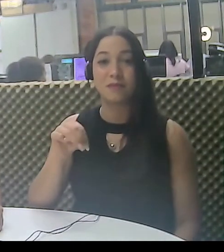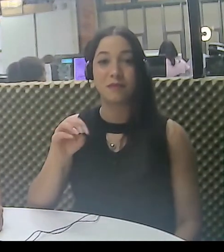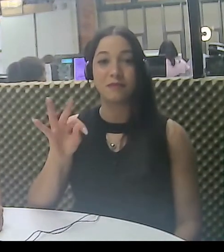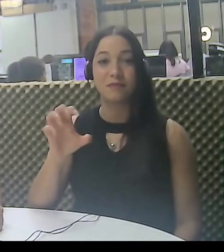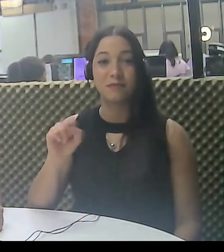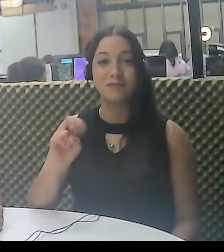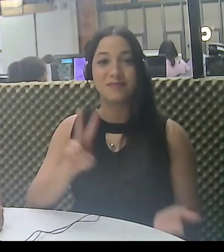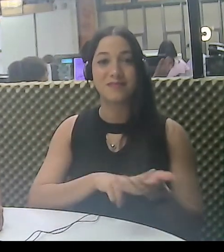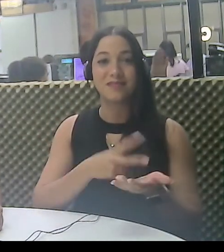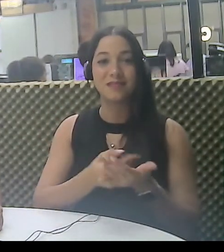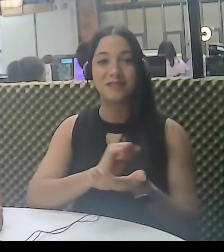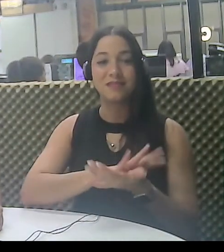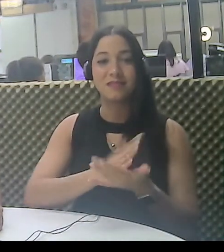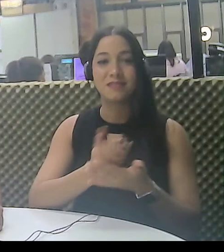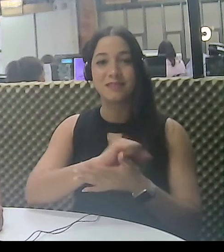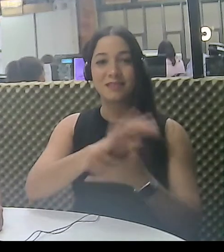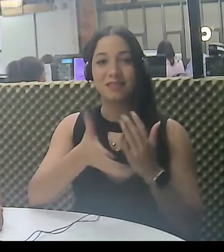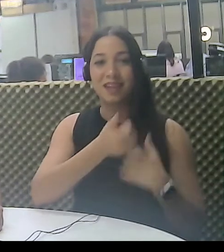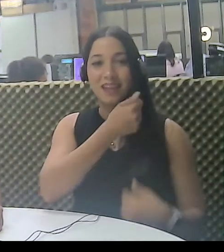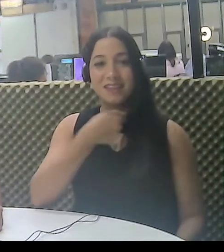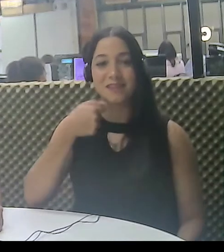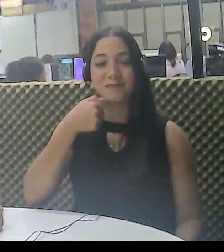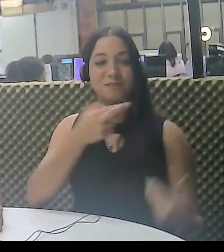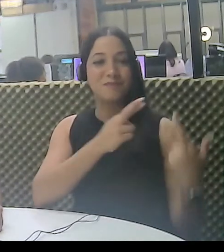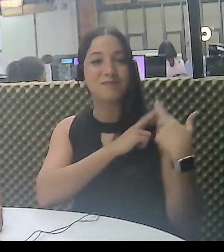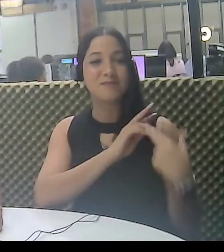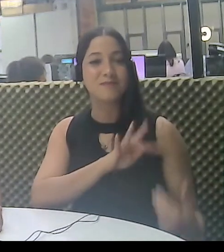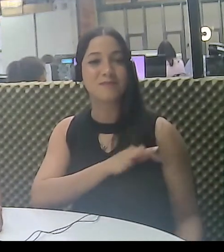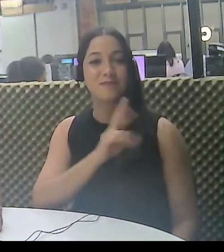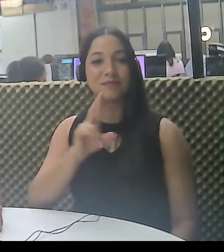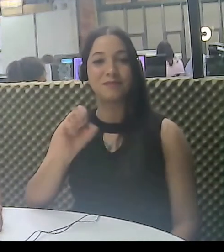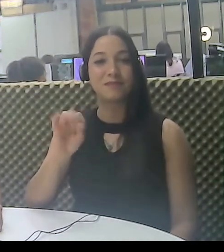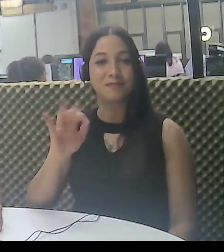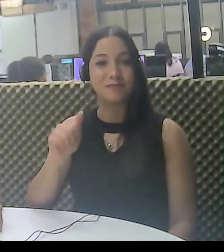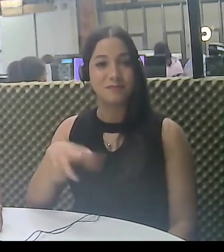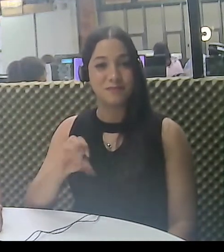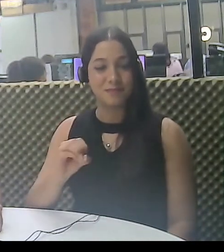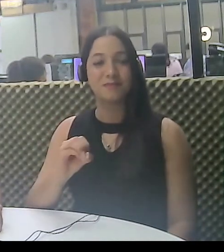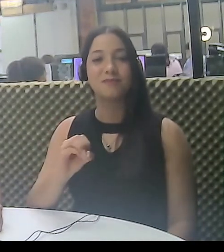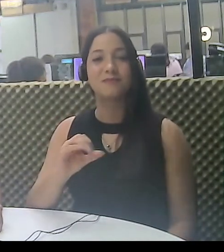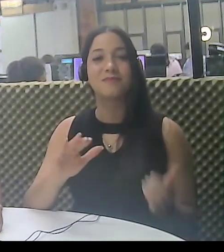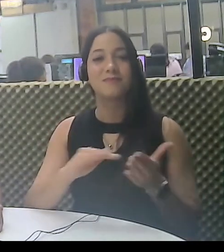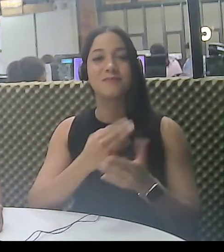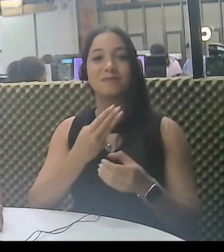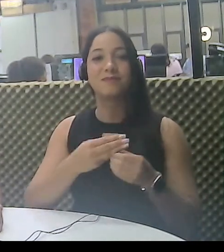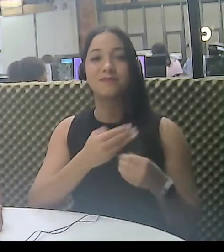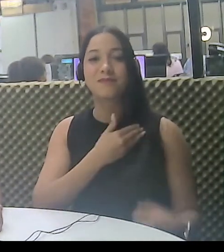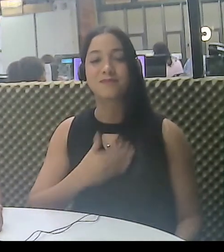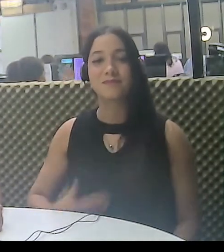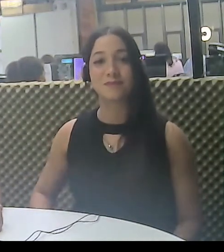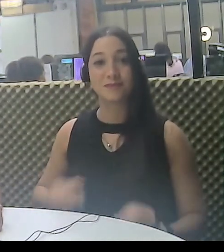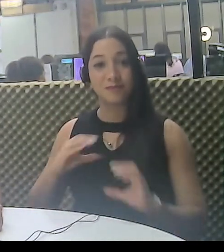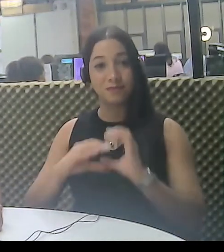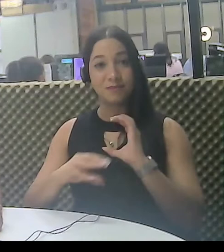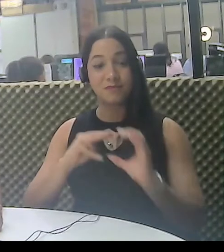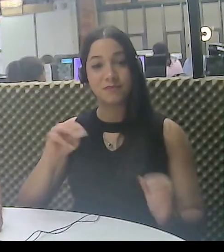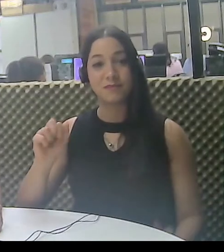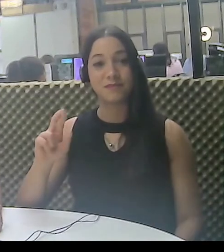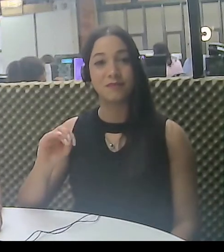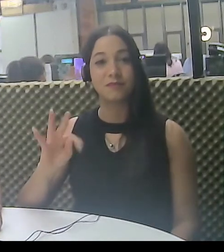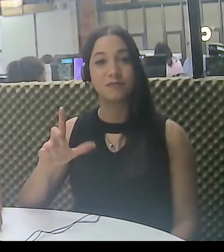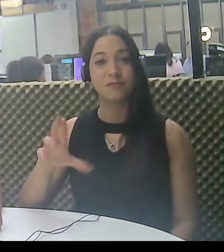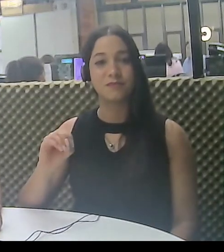Montes. Tradução em Libras, Amanda Valentim. Responsável técnico, Cristiano Silva. Secretário Municipal de Governo e